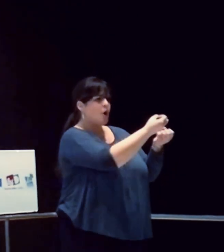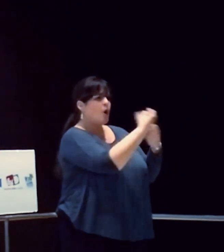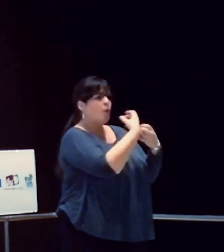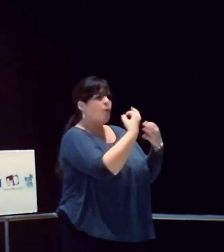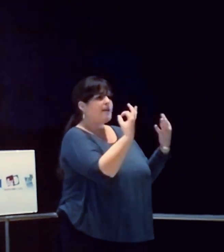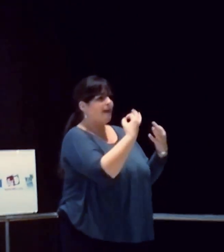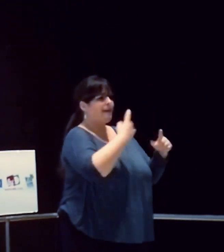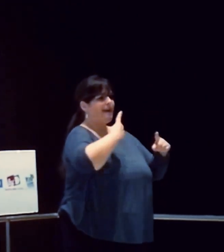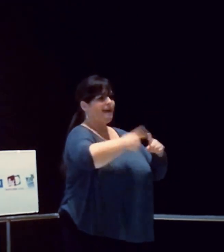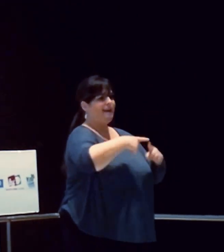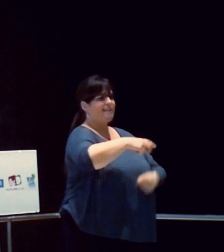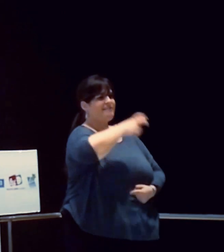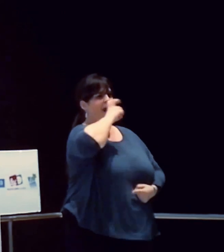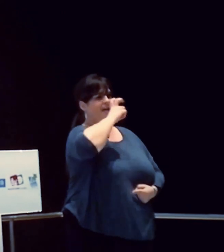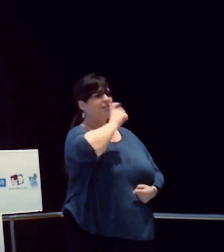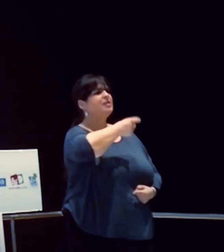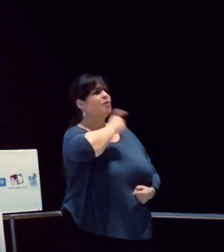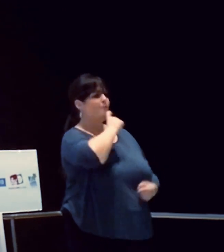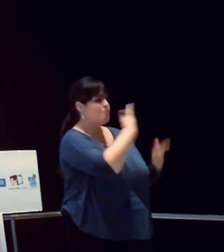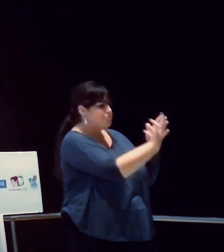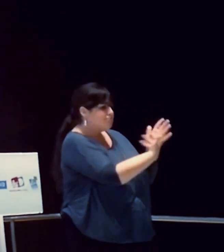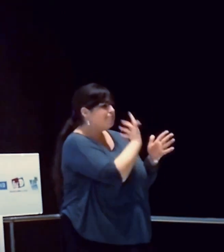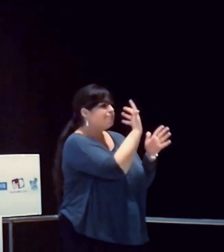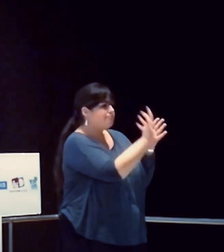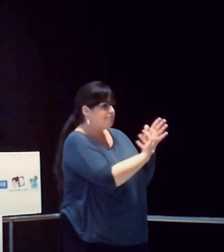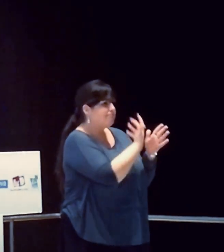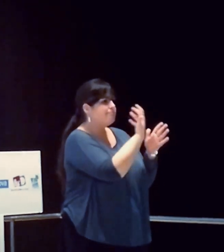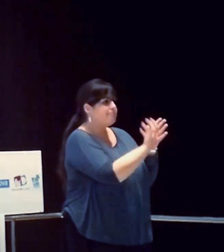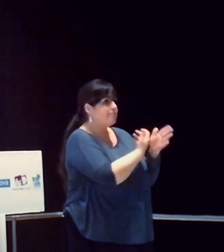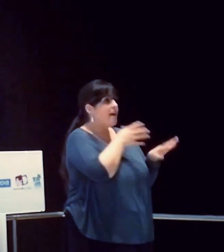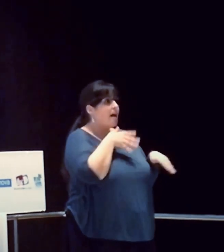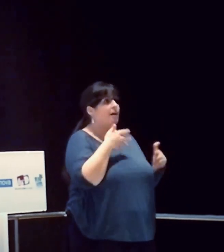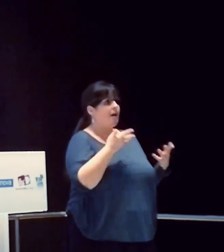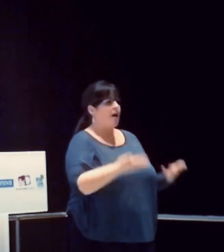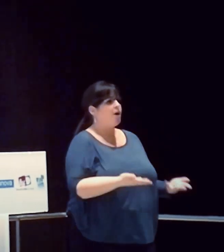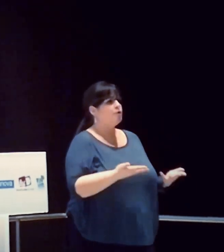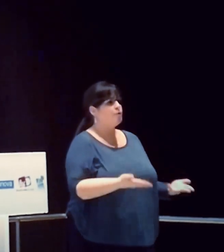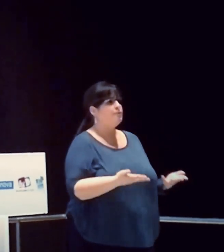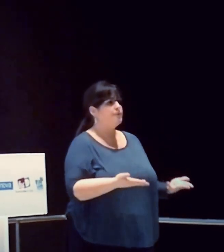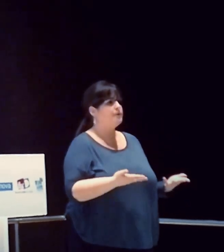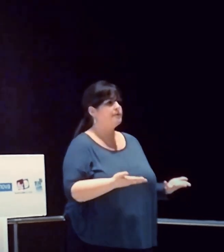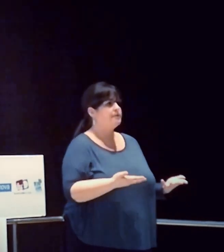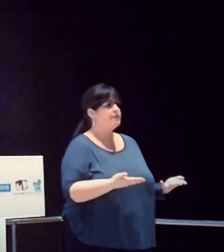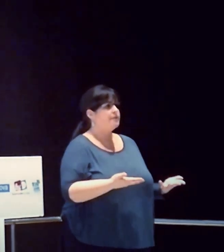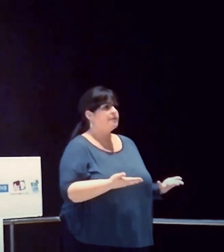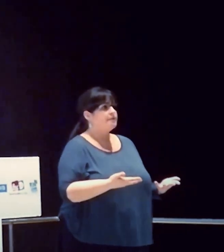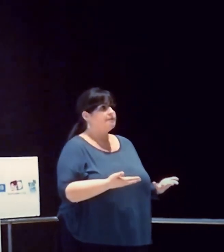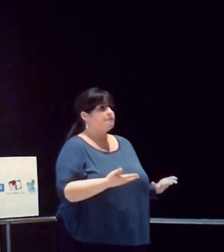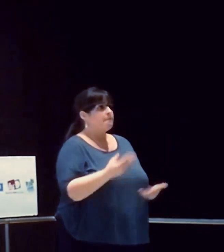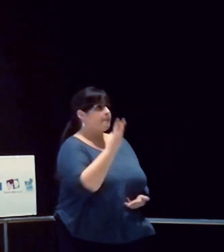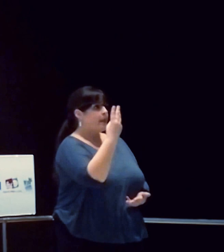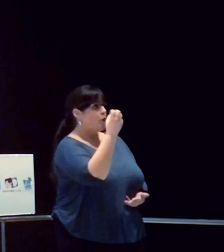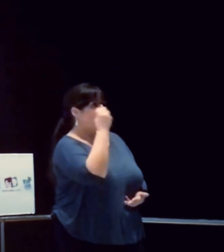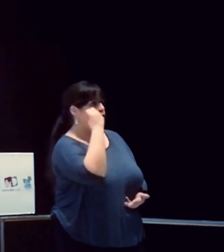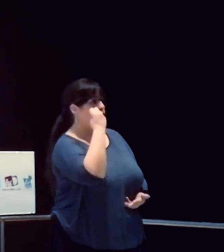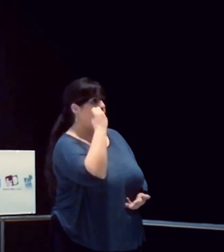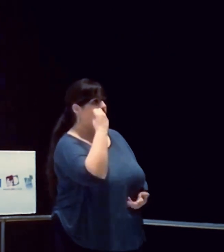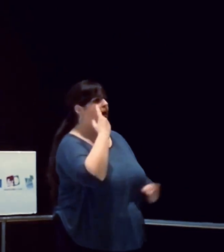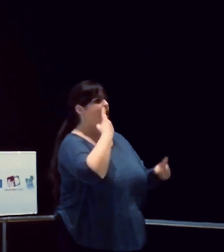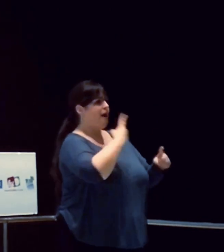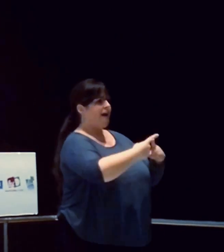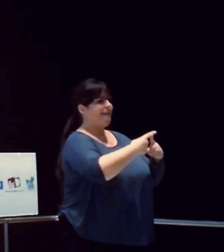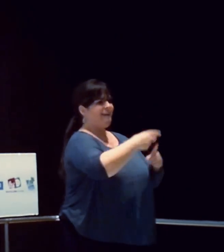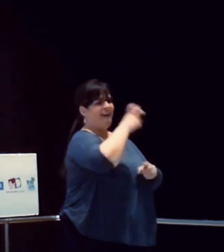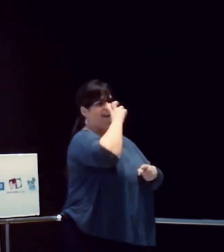clásica. Y hoy ellos se representan frente a Troika,